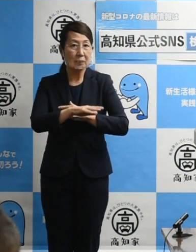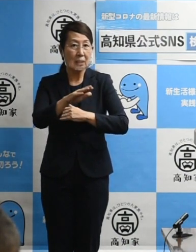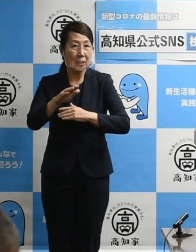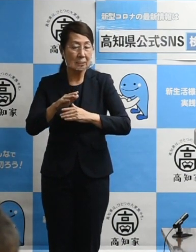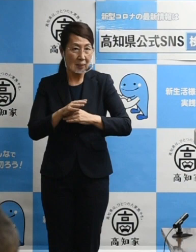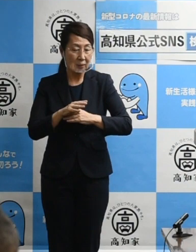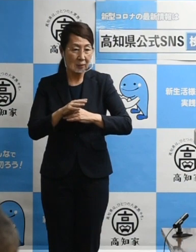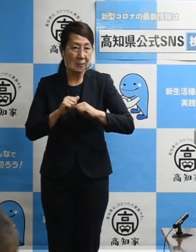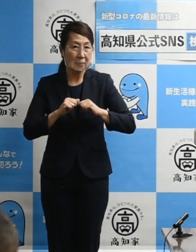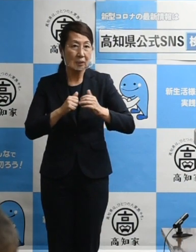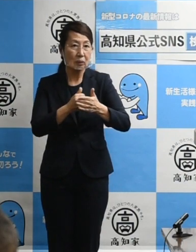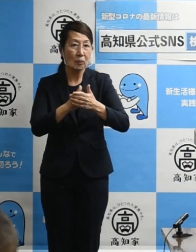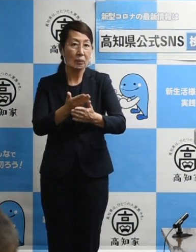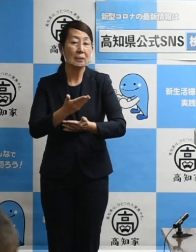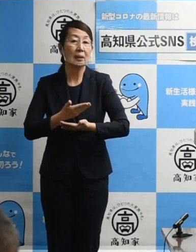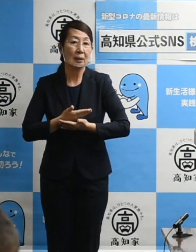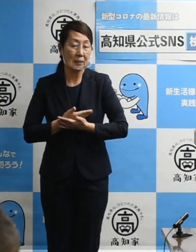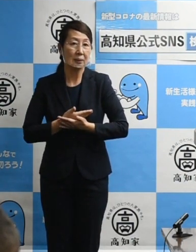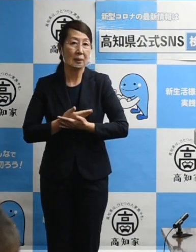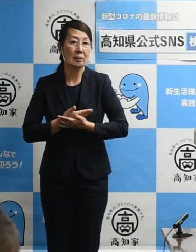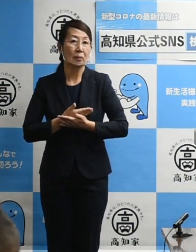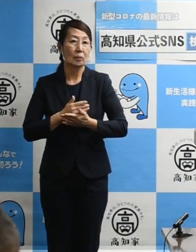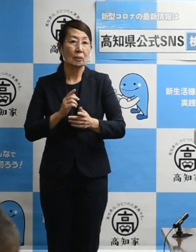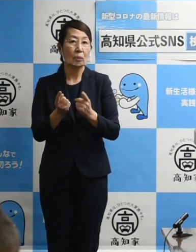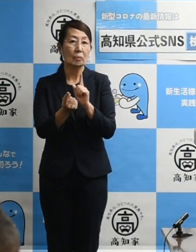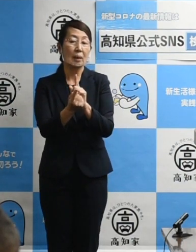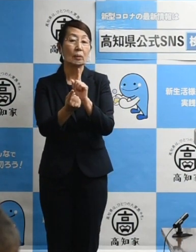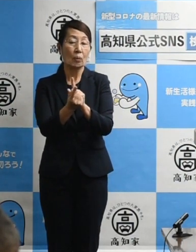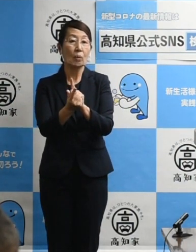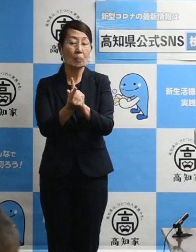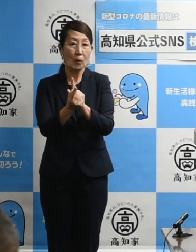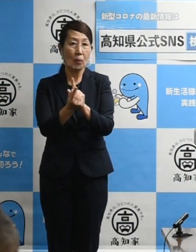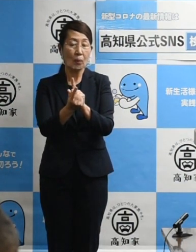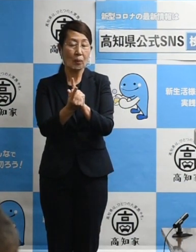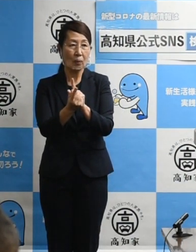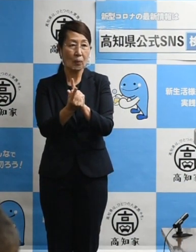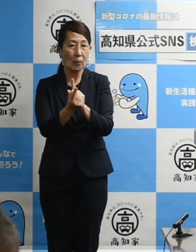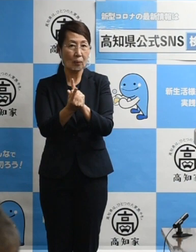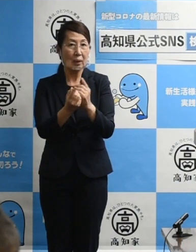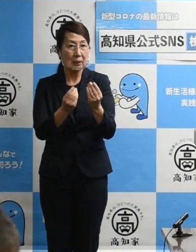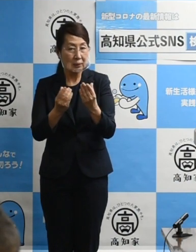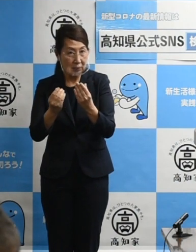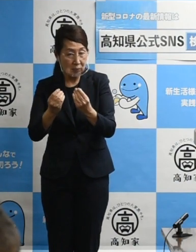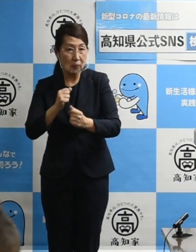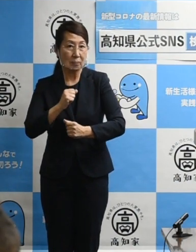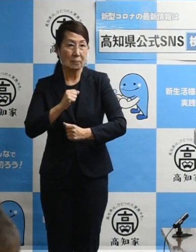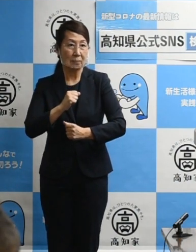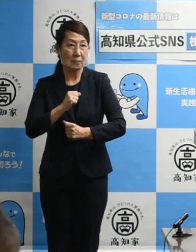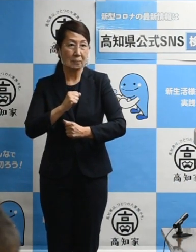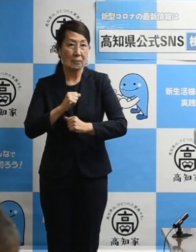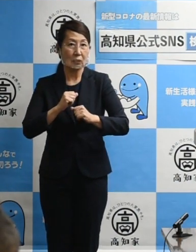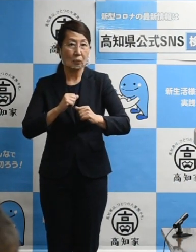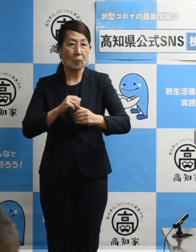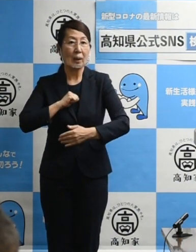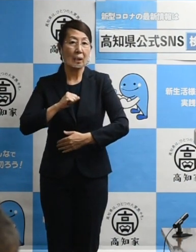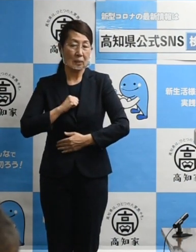請をされたというようなことがございますので、そうした対応も視野には入ってくるということだとは思いますが、これは